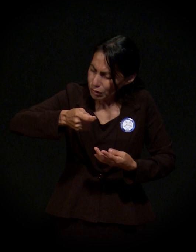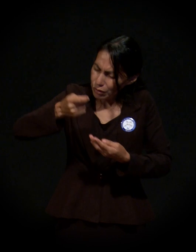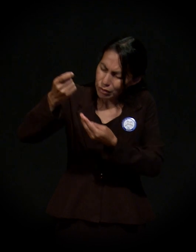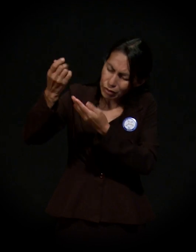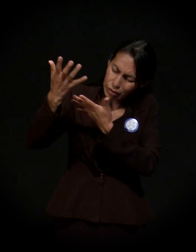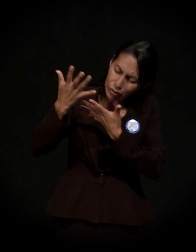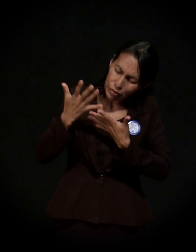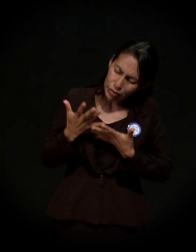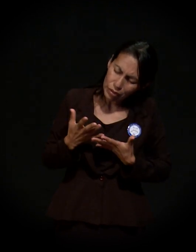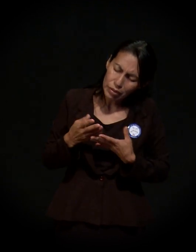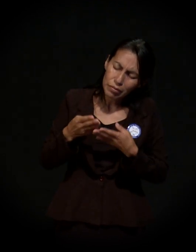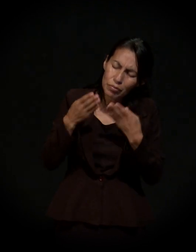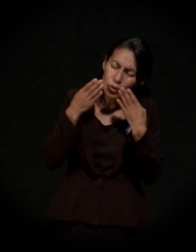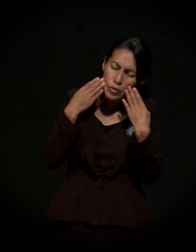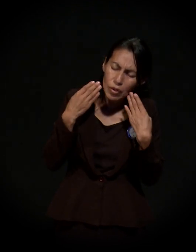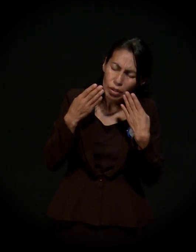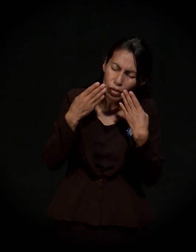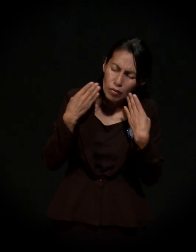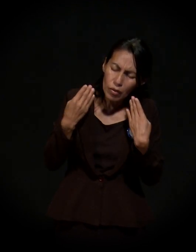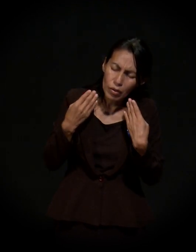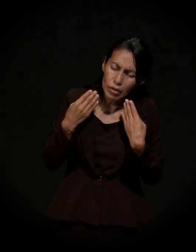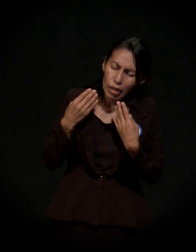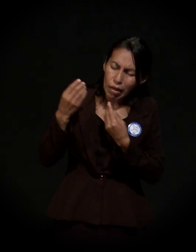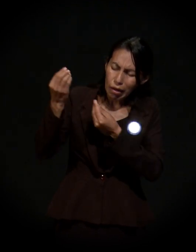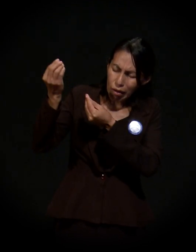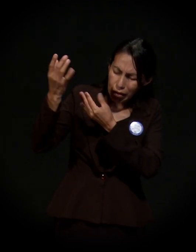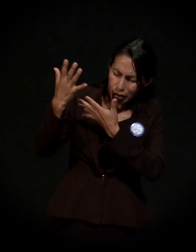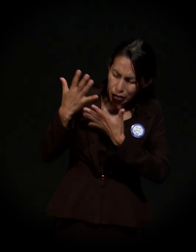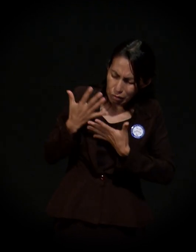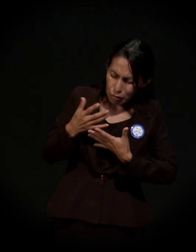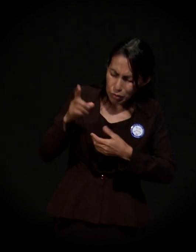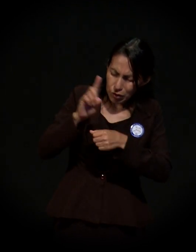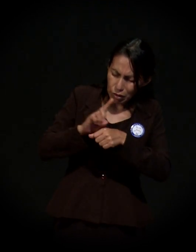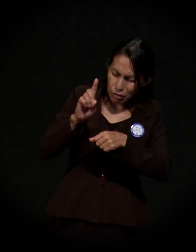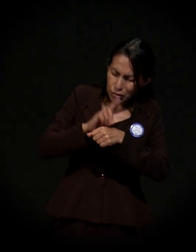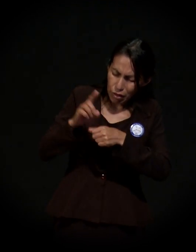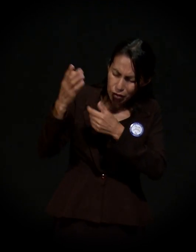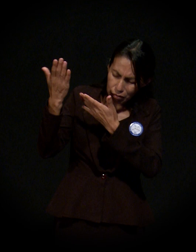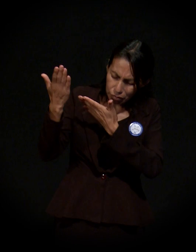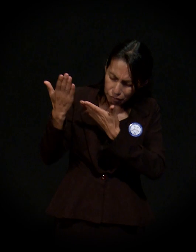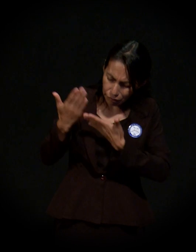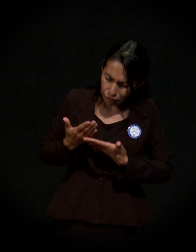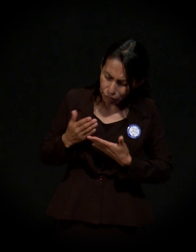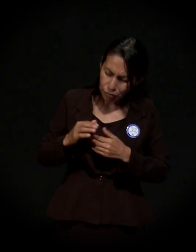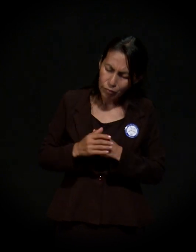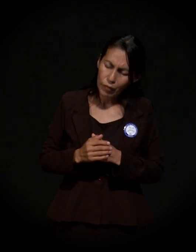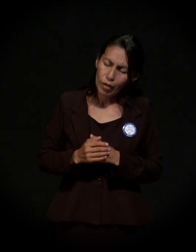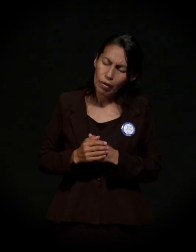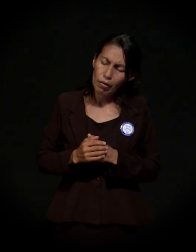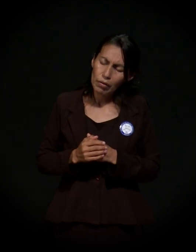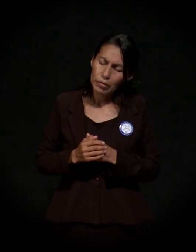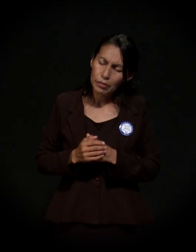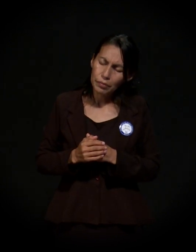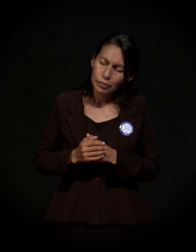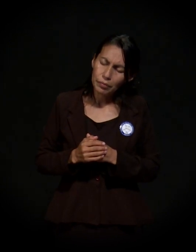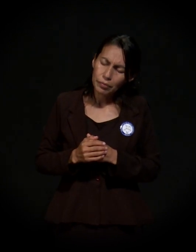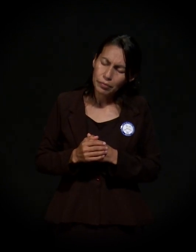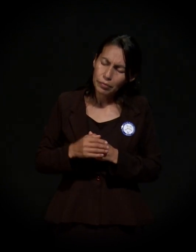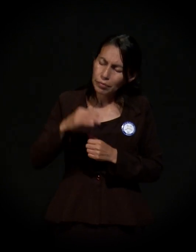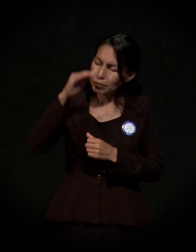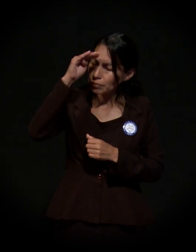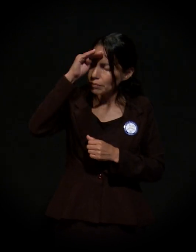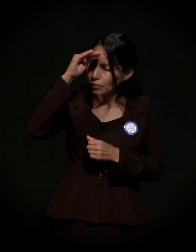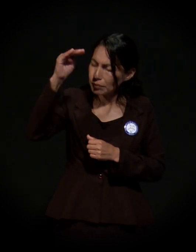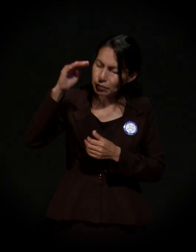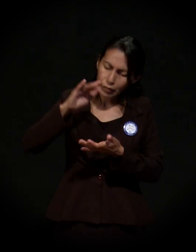por todas las misericordias que recibimos cada día. Amén. Señor,